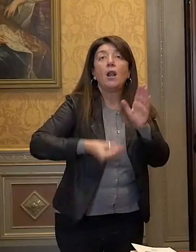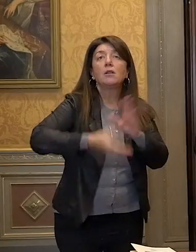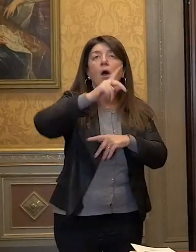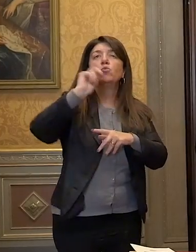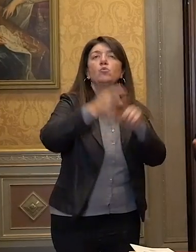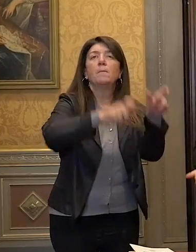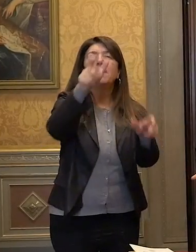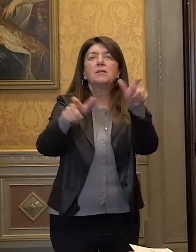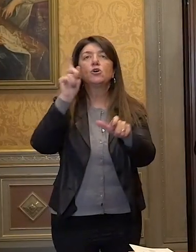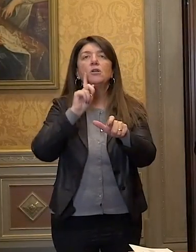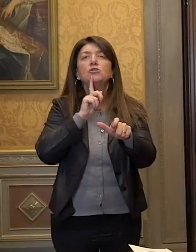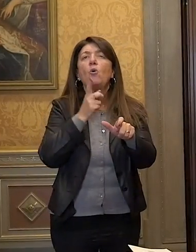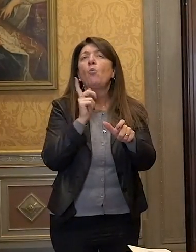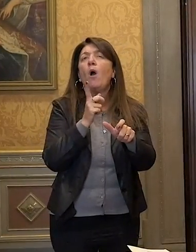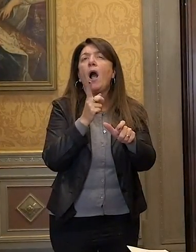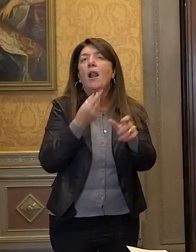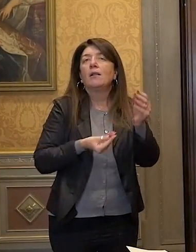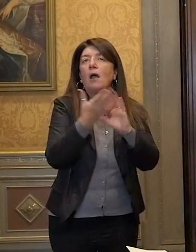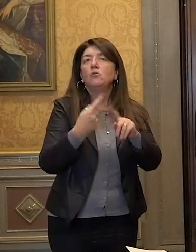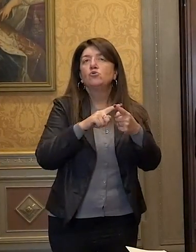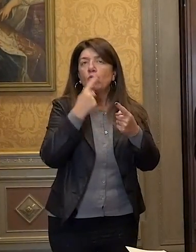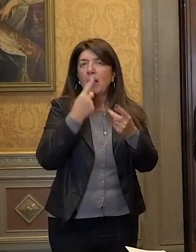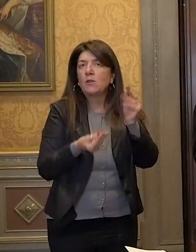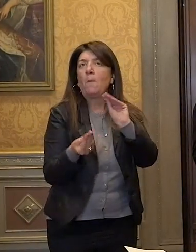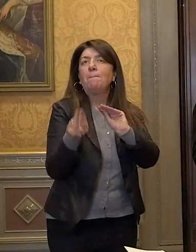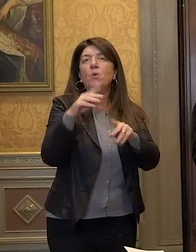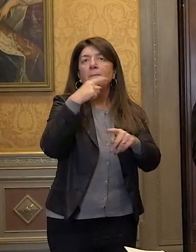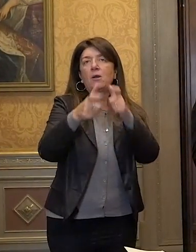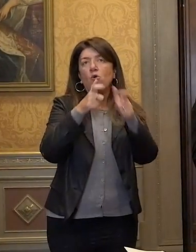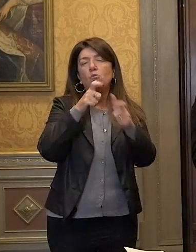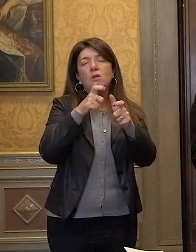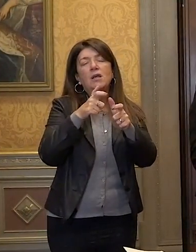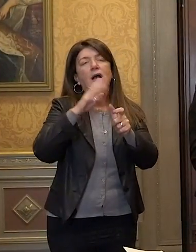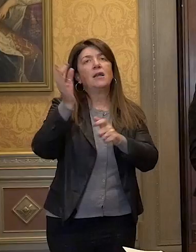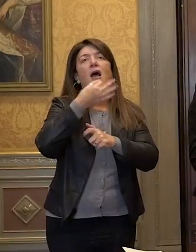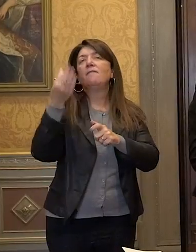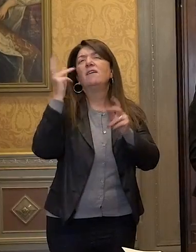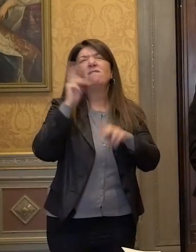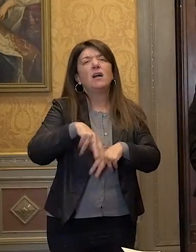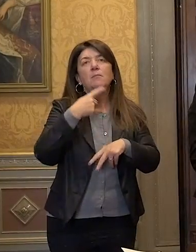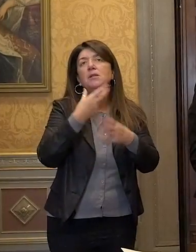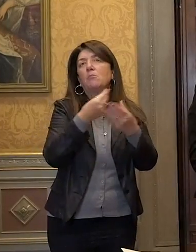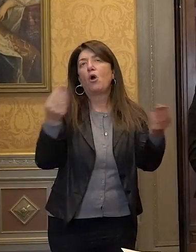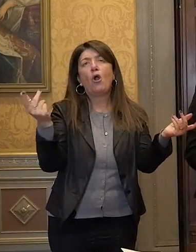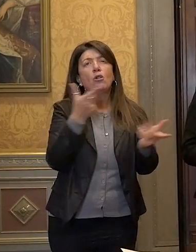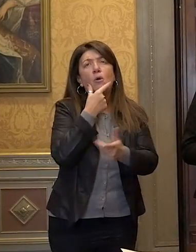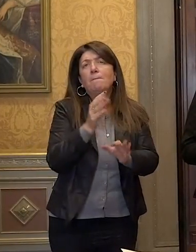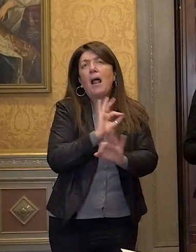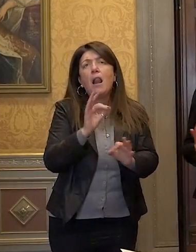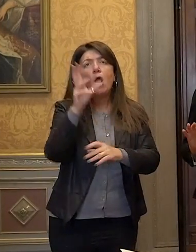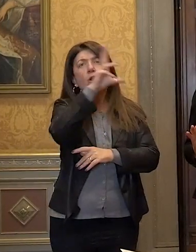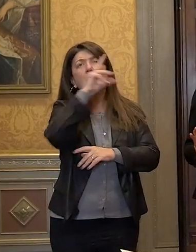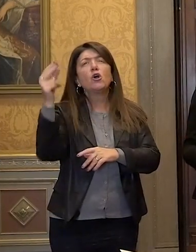in più di comunicazione quindi è stato molto bello che tra l'altro questa questo riconoscimento sia avvenuto in maniera